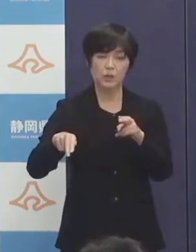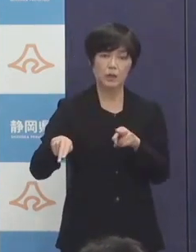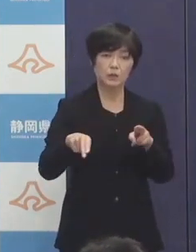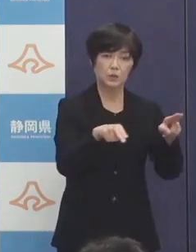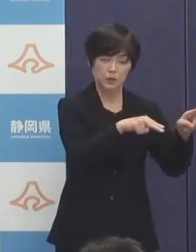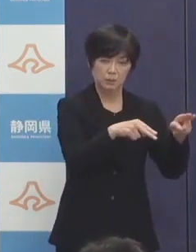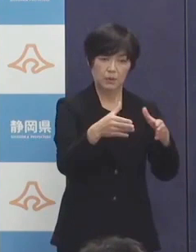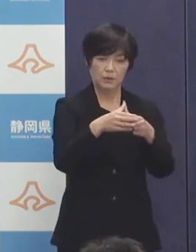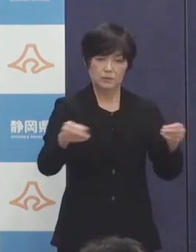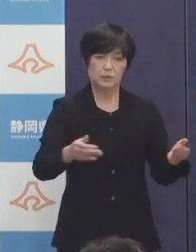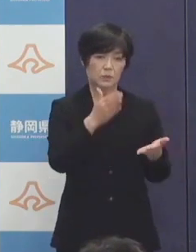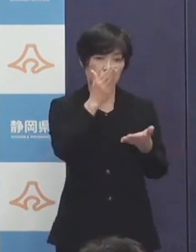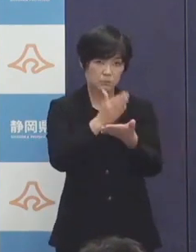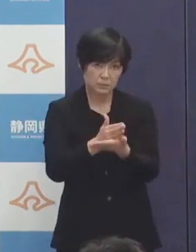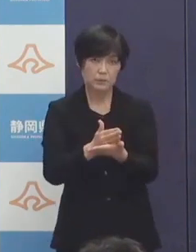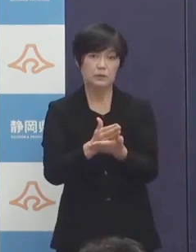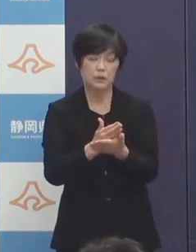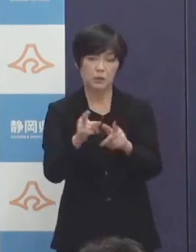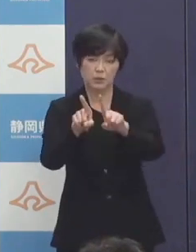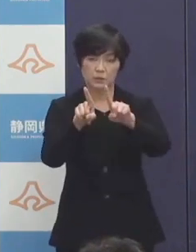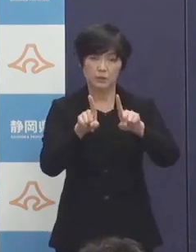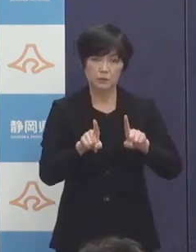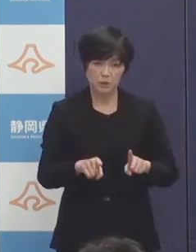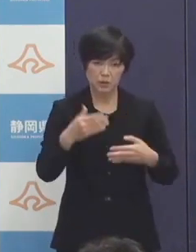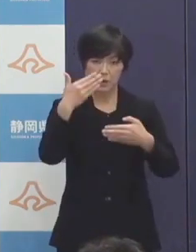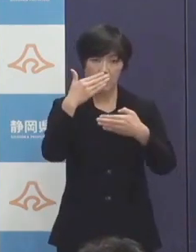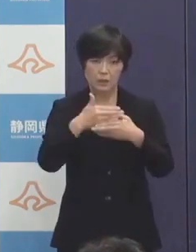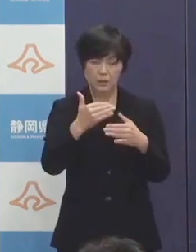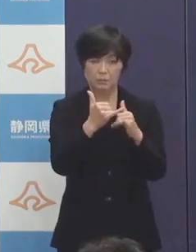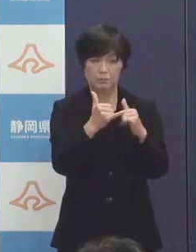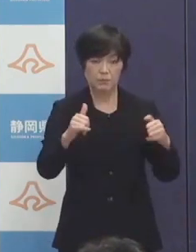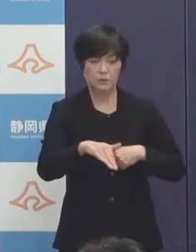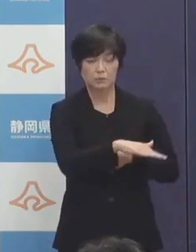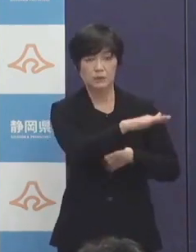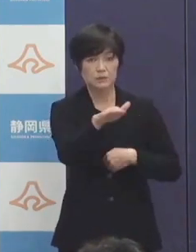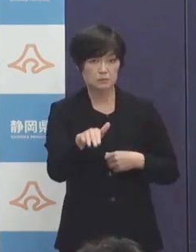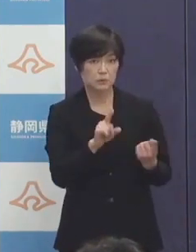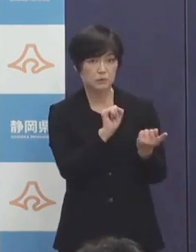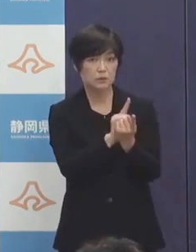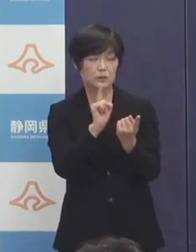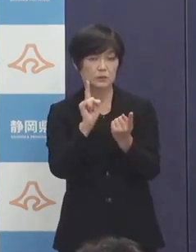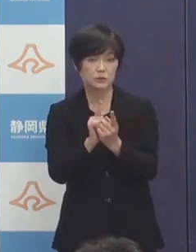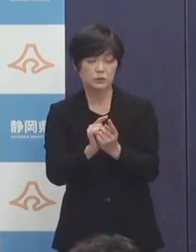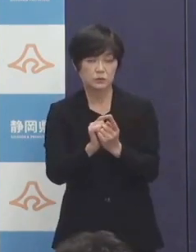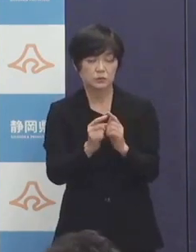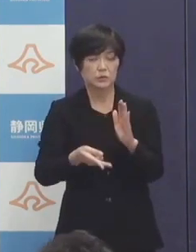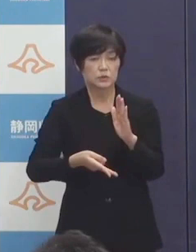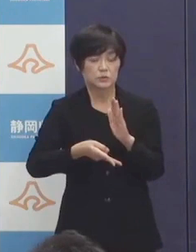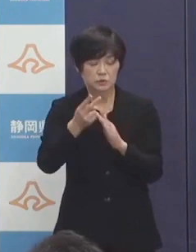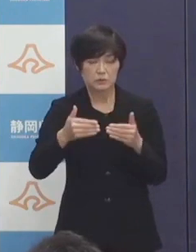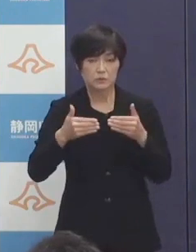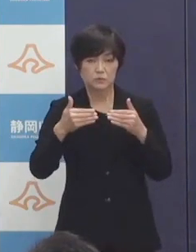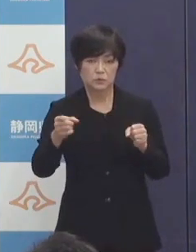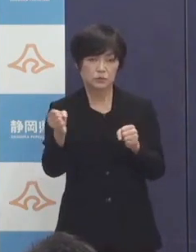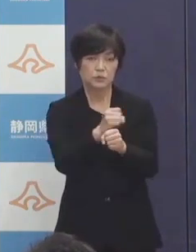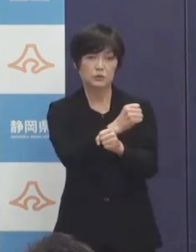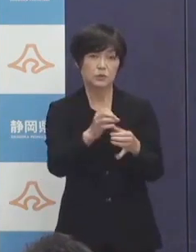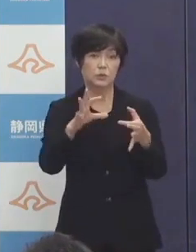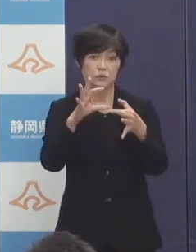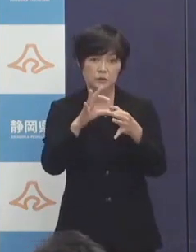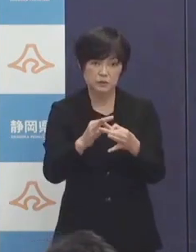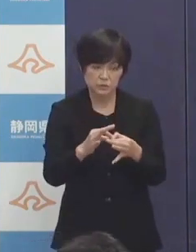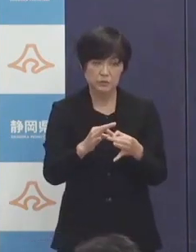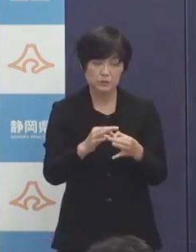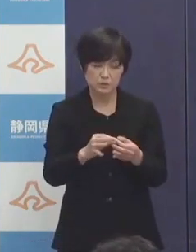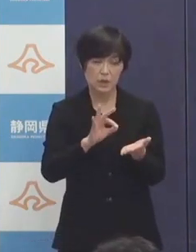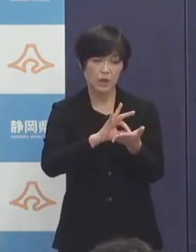で一時停止なされまして、これに伴い県でも県民の皆様を対象とした宿泊促進事業について、同期間